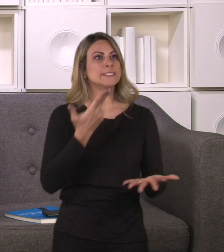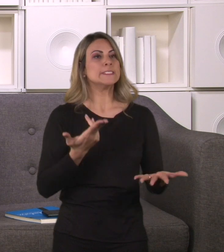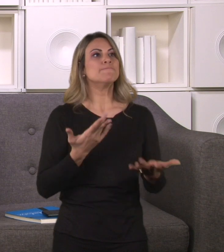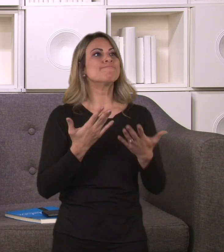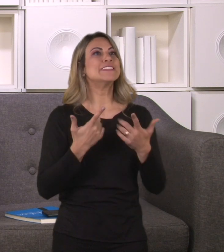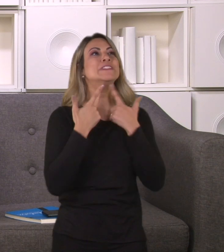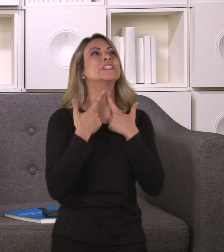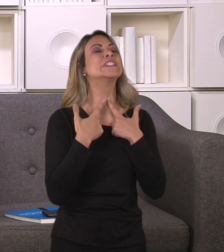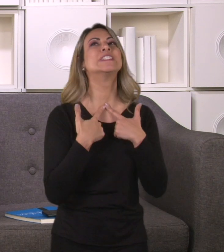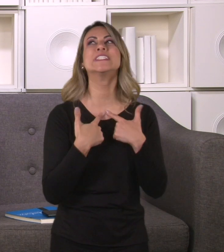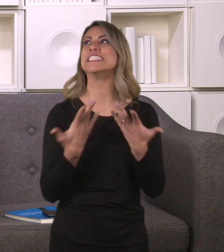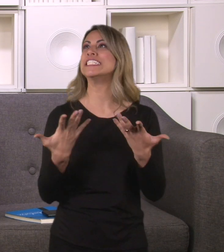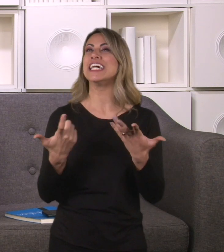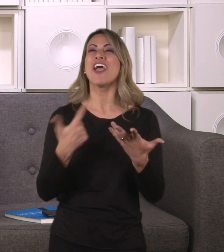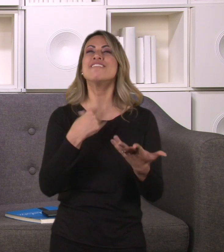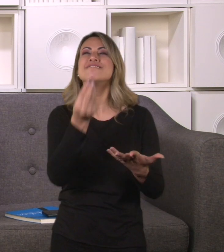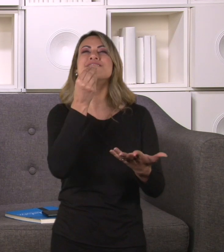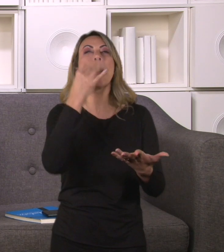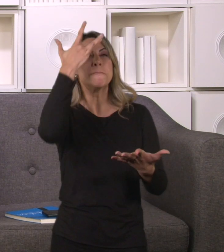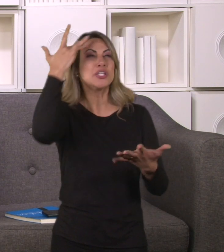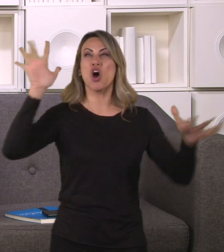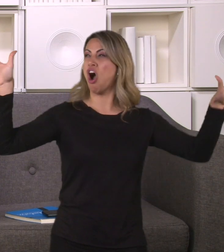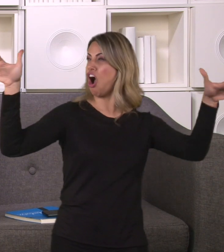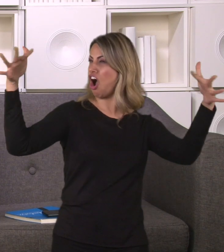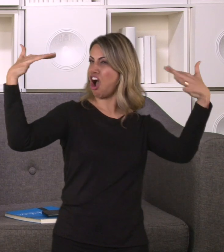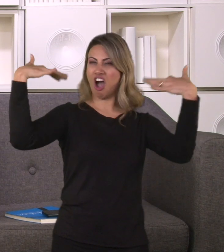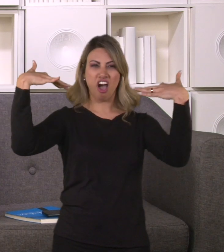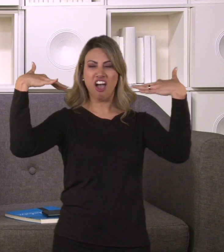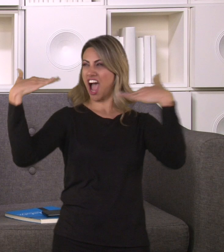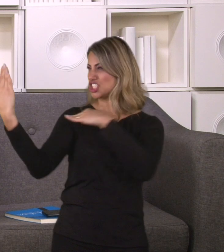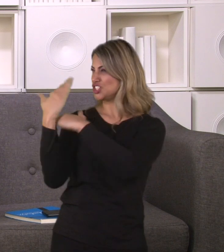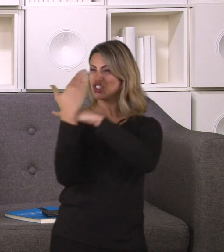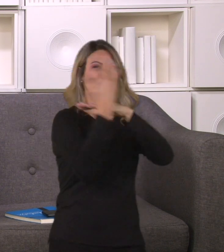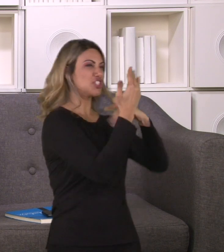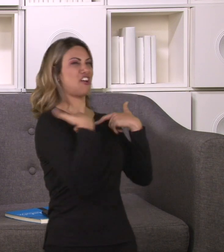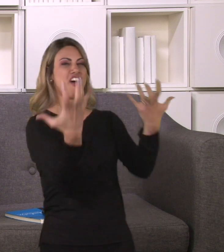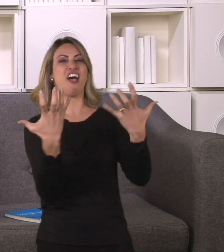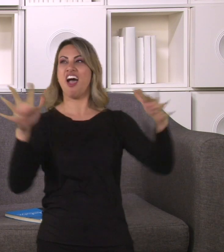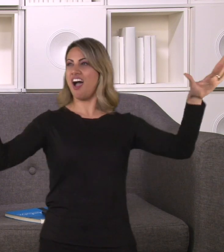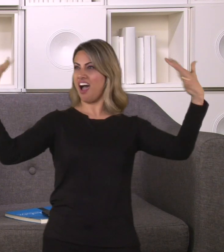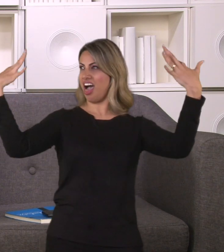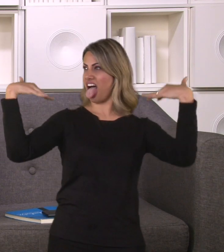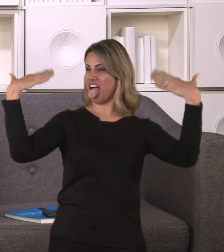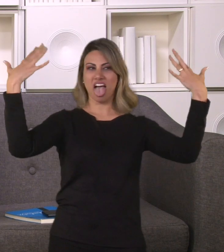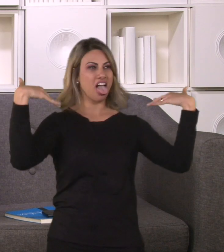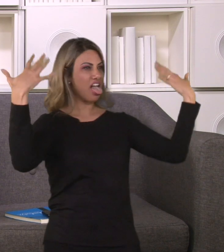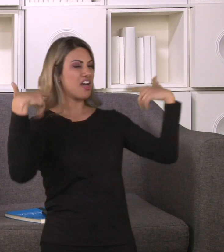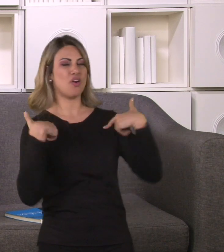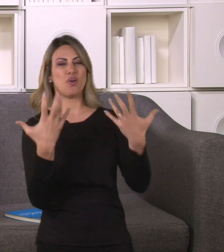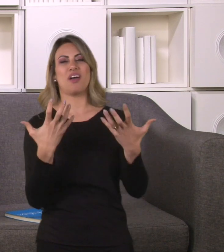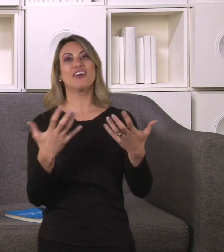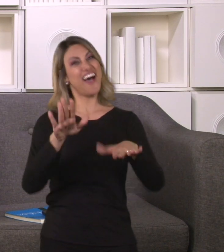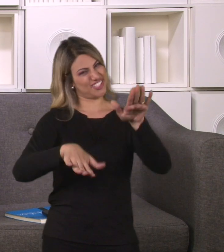o universo não gira ao nosso redor. O universo não existe para nos servir, Deus não existe para nos servir, e nós não podemos